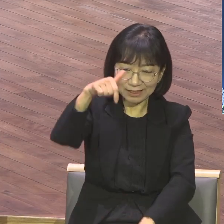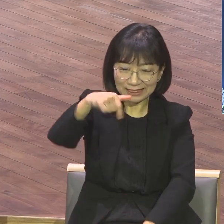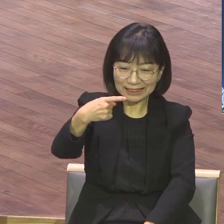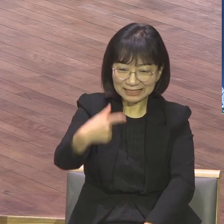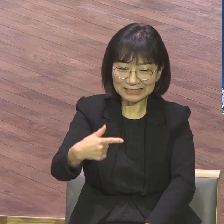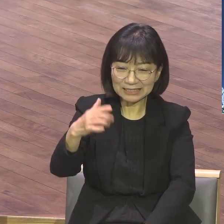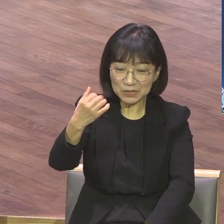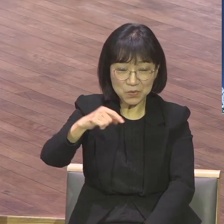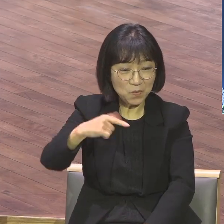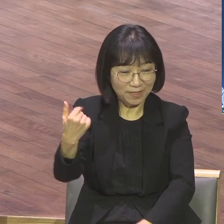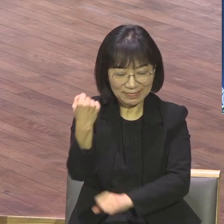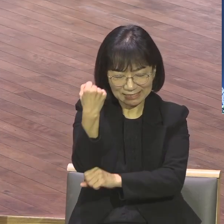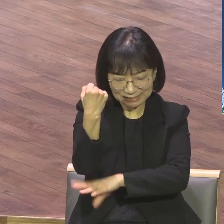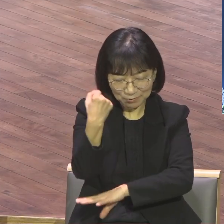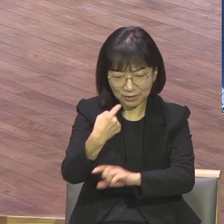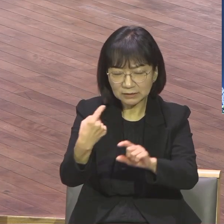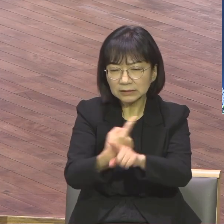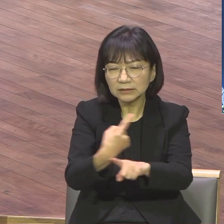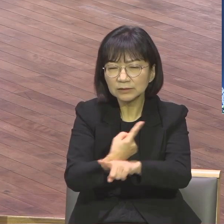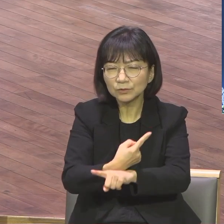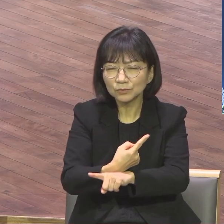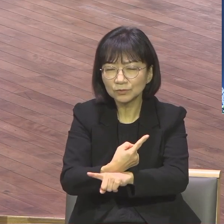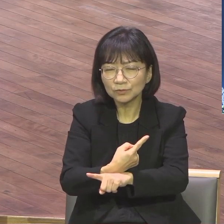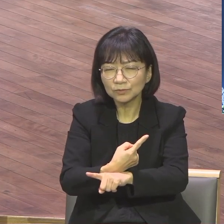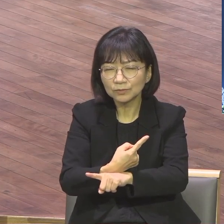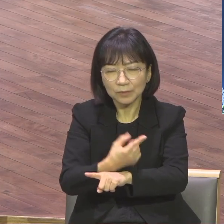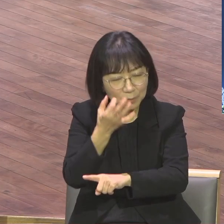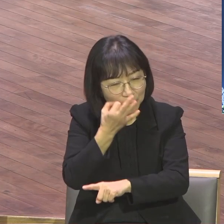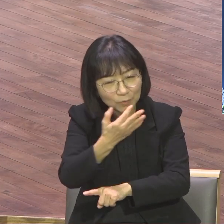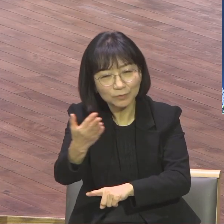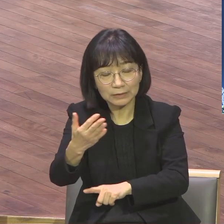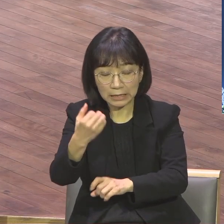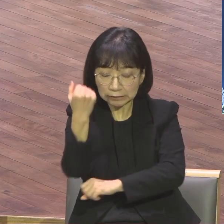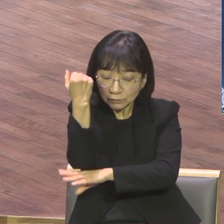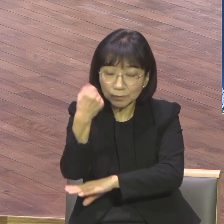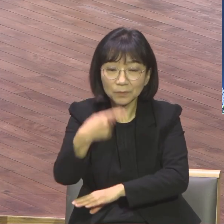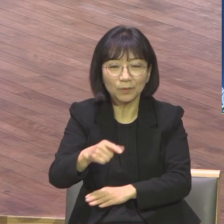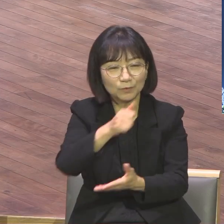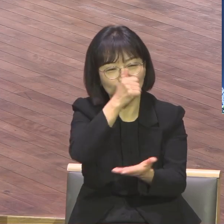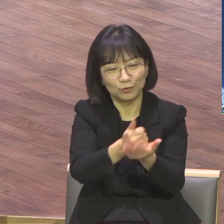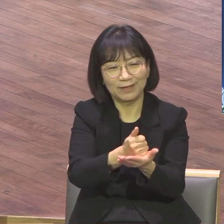근원적인 치유가 목적이었음을 여기서 보여주는 것입니다.